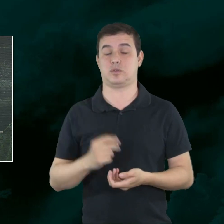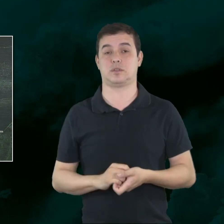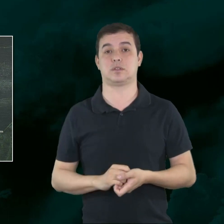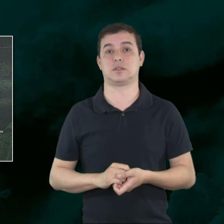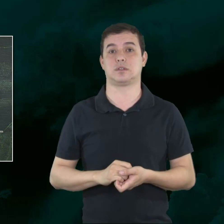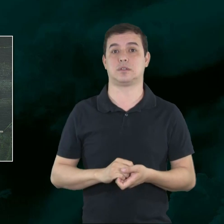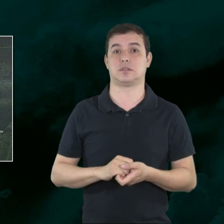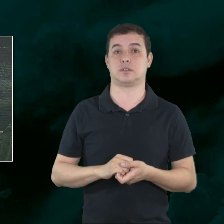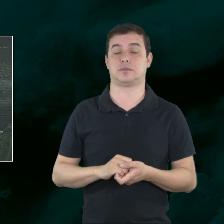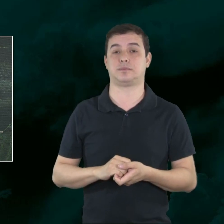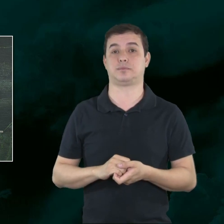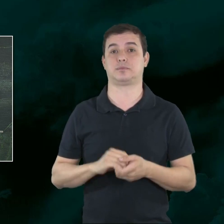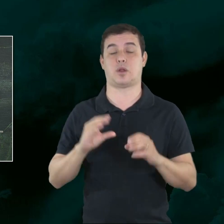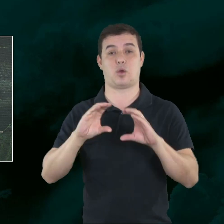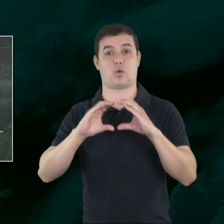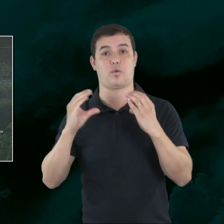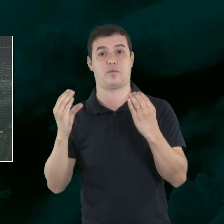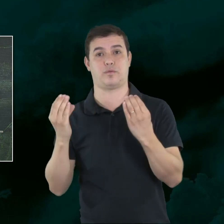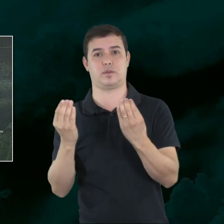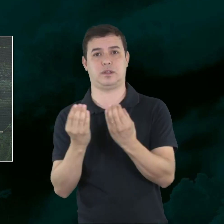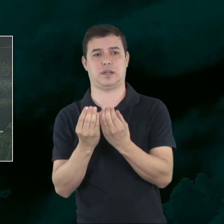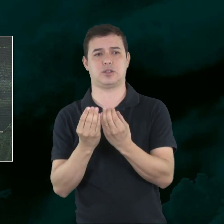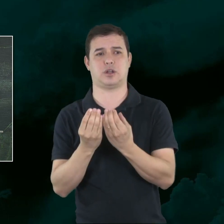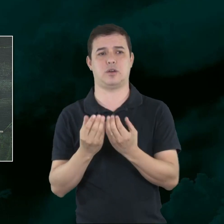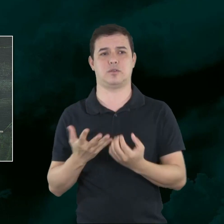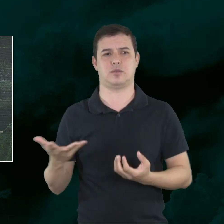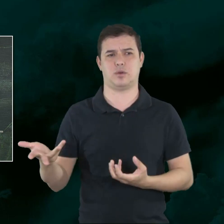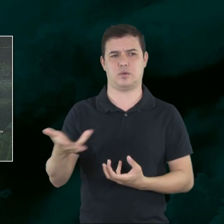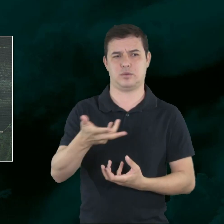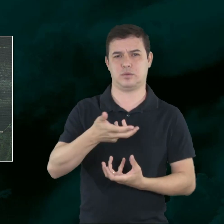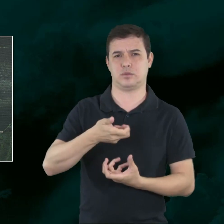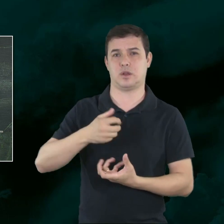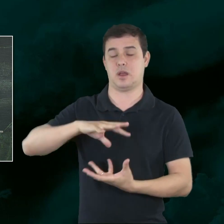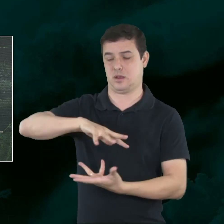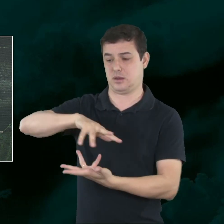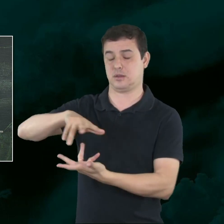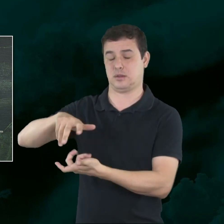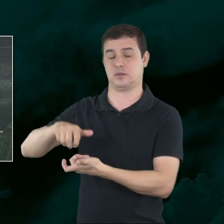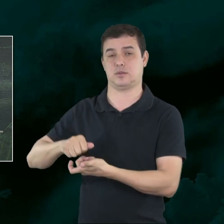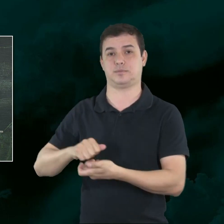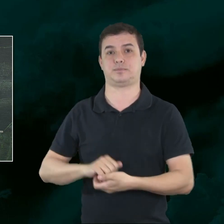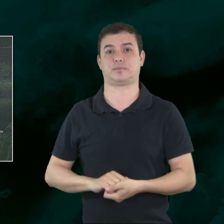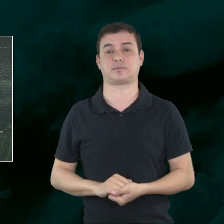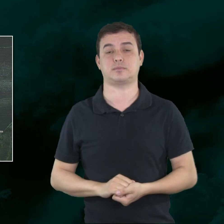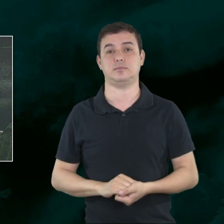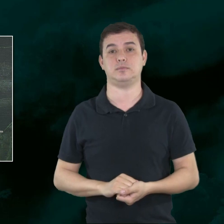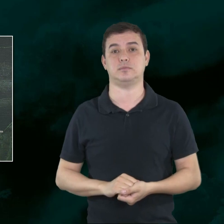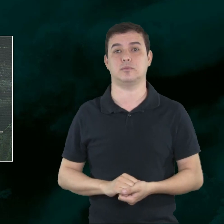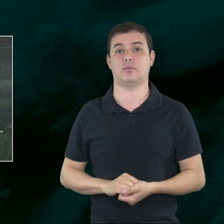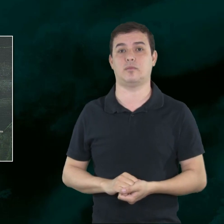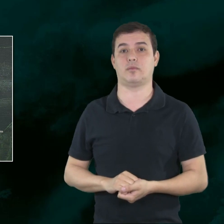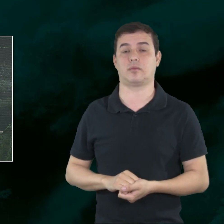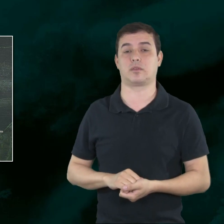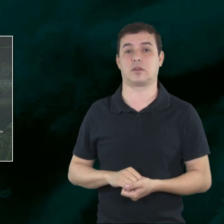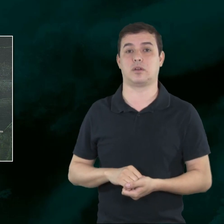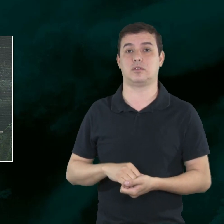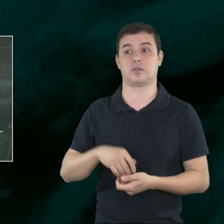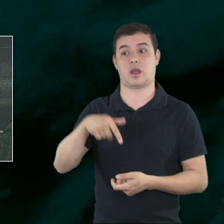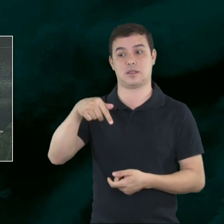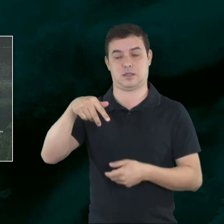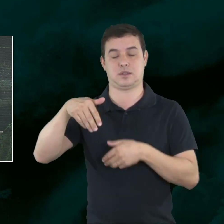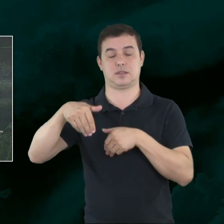conferência internacional que começou na semana de setembro, das 7 de setembro, naquela semana, e